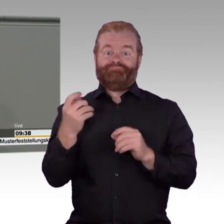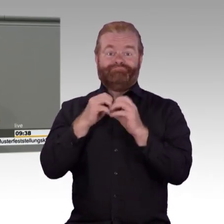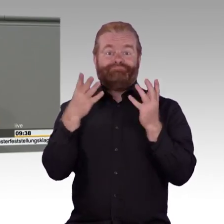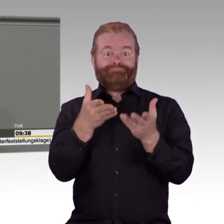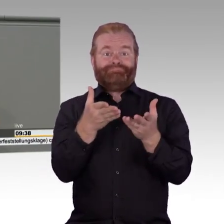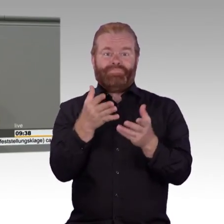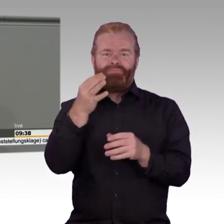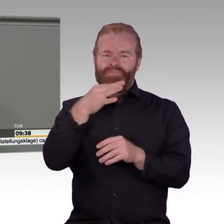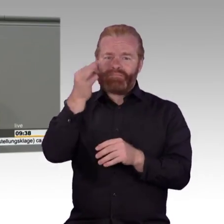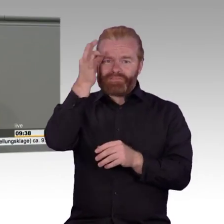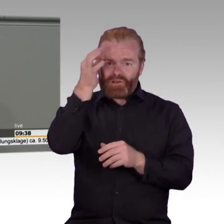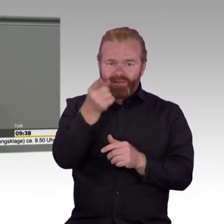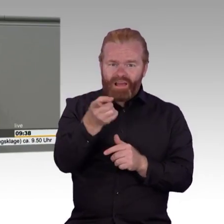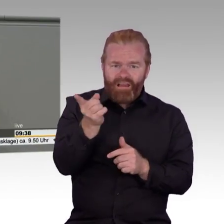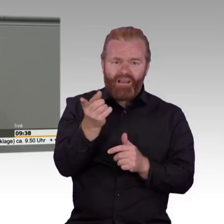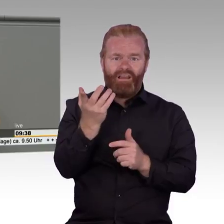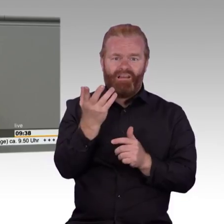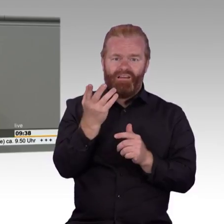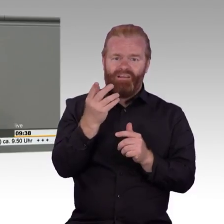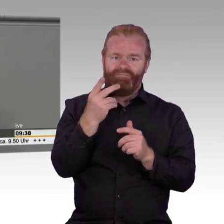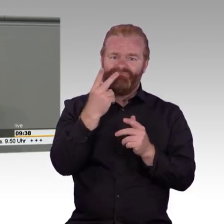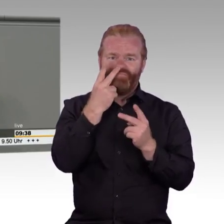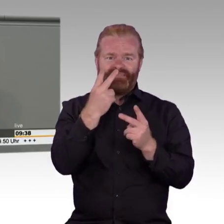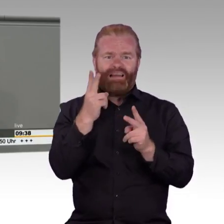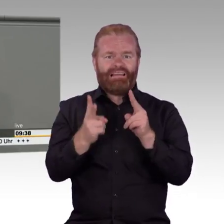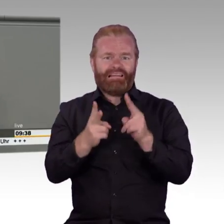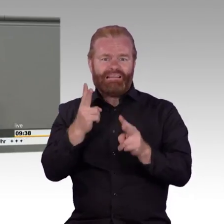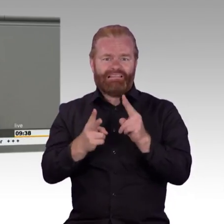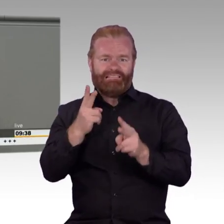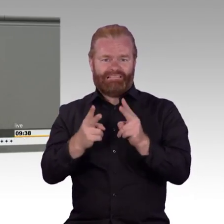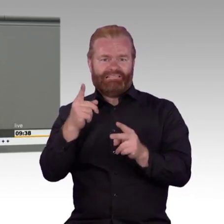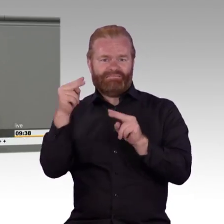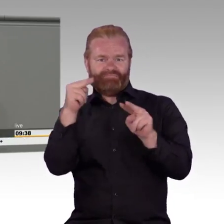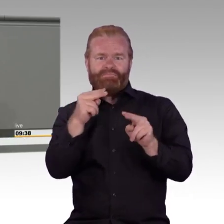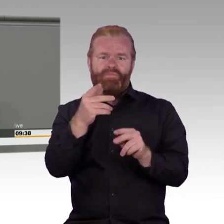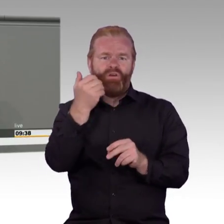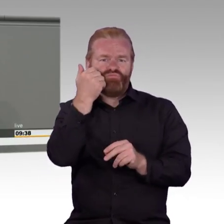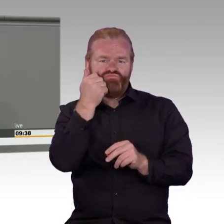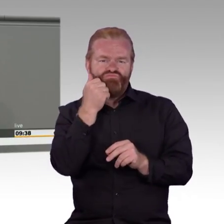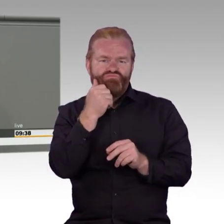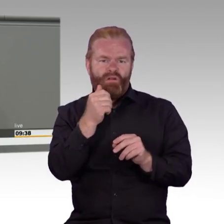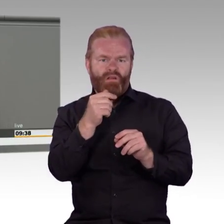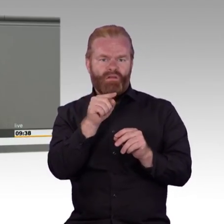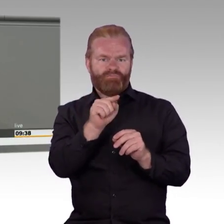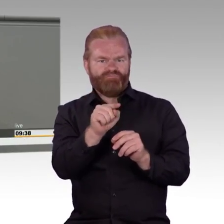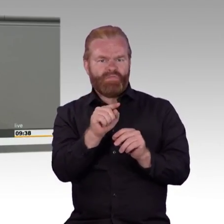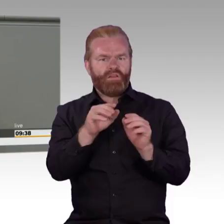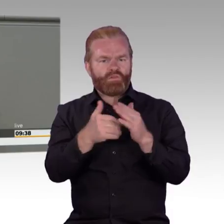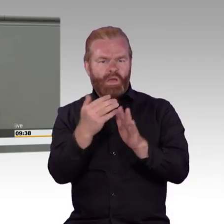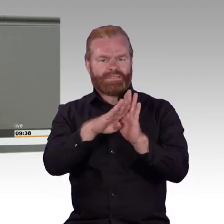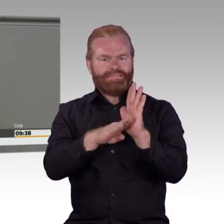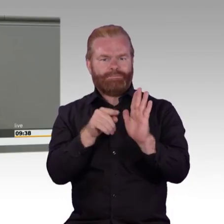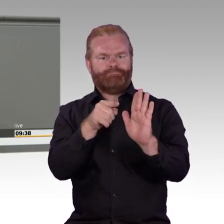ist nicht ohne Beispiel, zum Beispiel im Kartellrecht ja längst da. Da können Sie das machen bei besonderen Ereignissen, meine Damen und